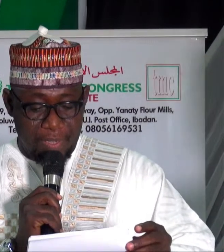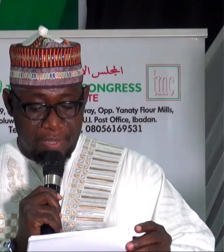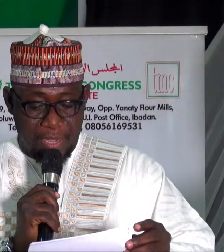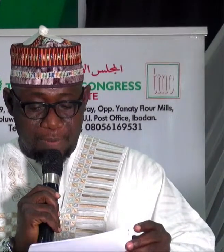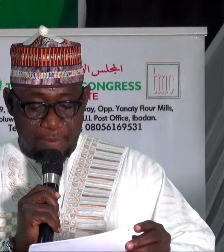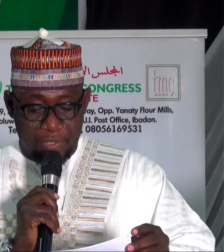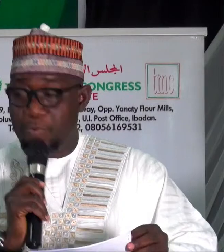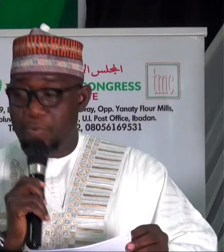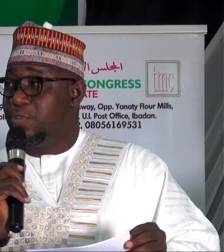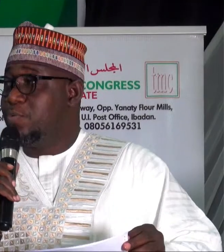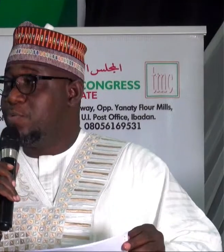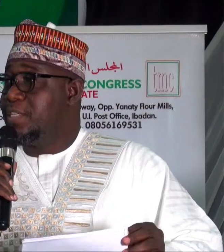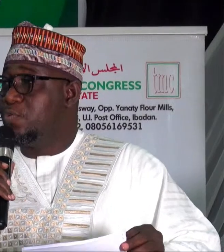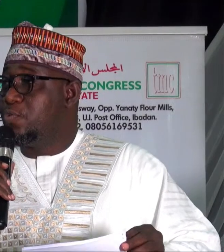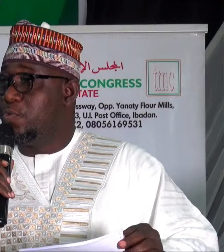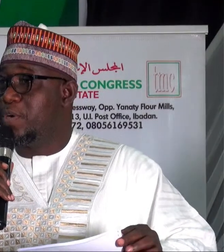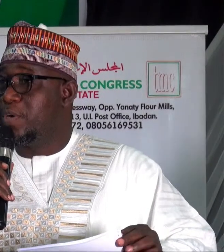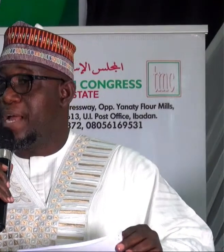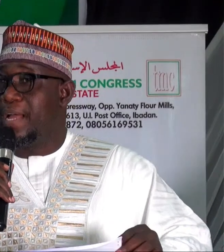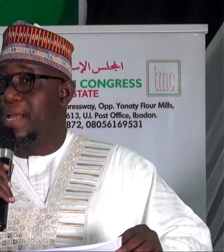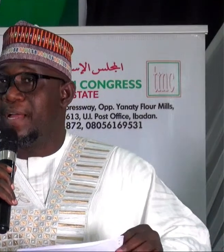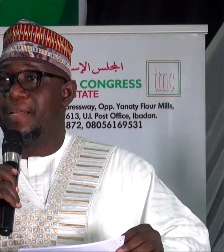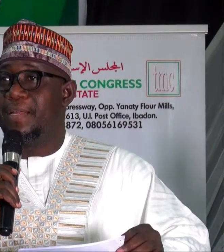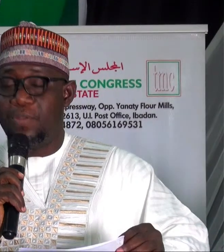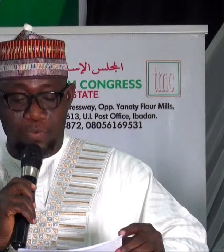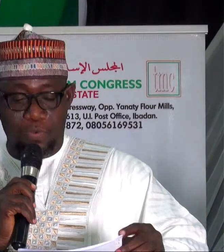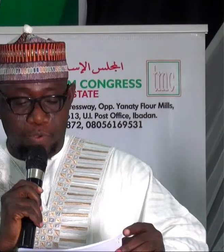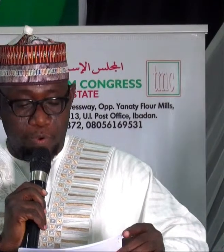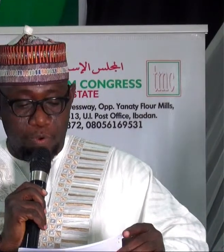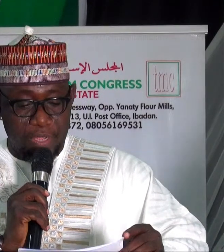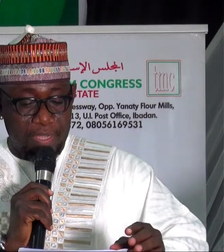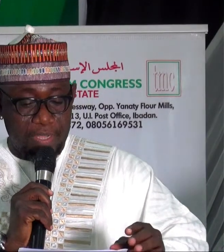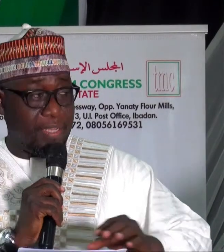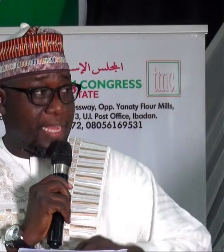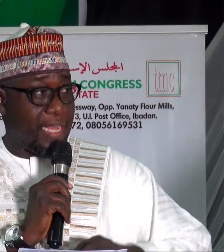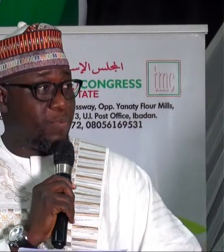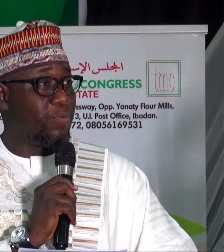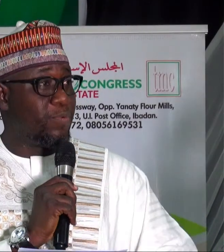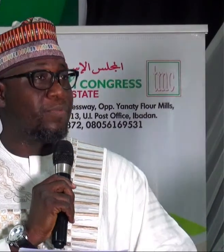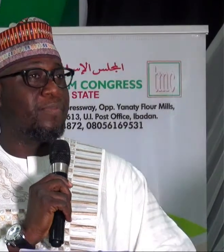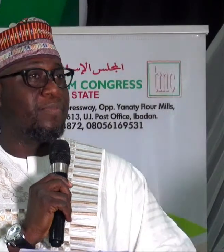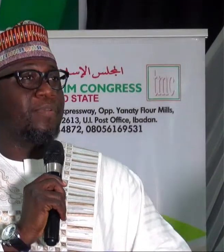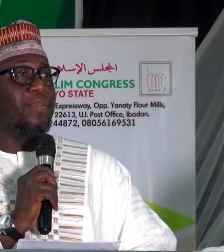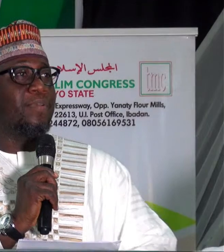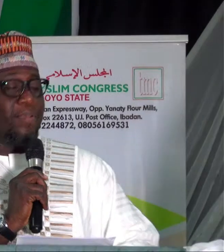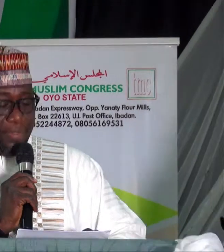barakatuh. Shiwaju kinto ka oro ikini kabo.